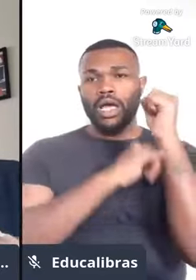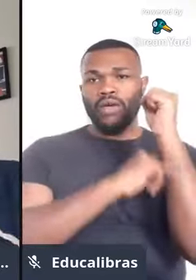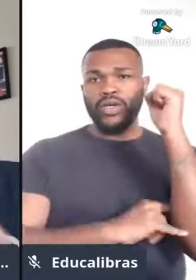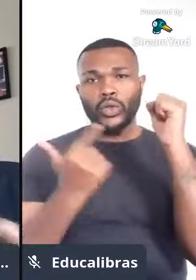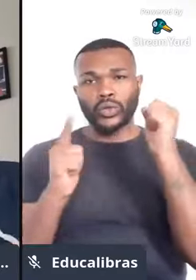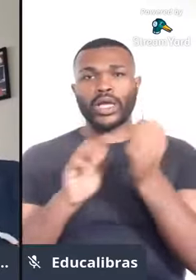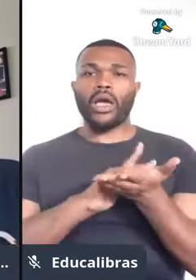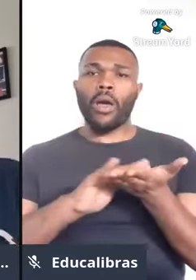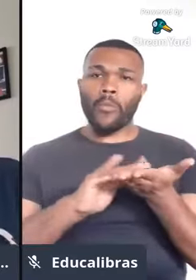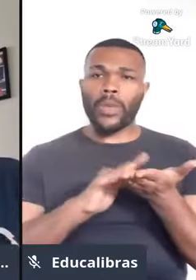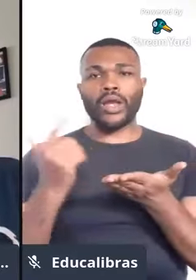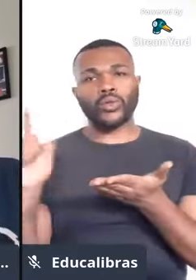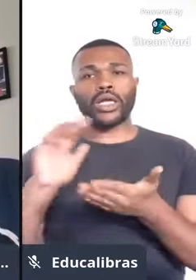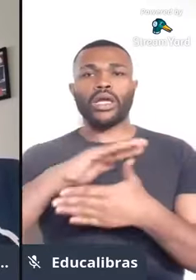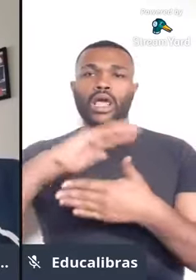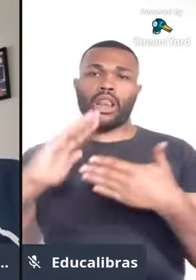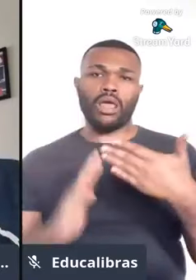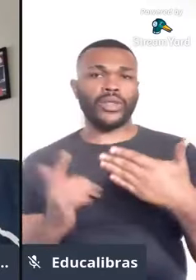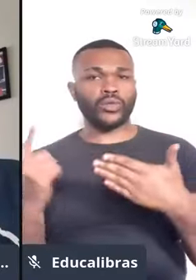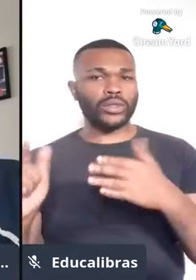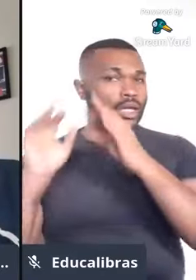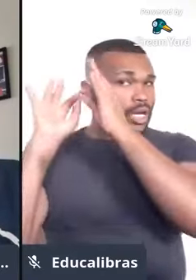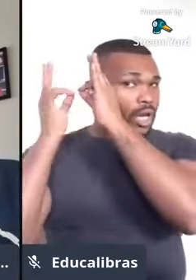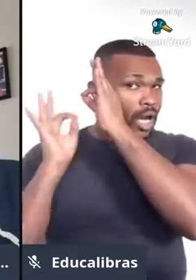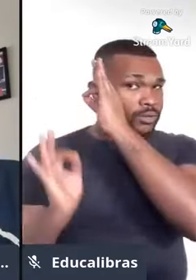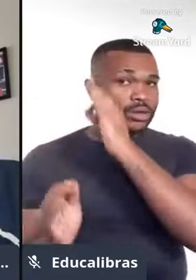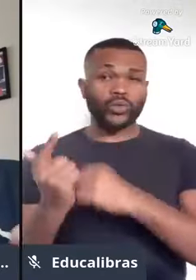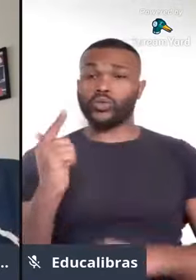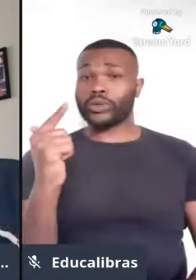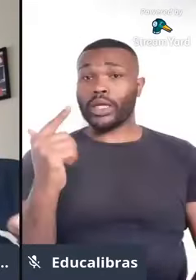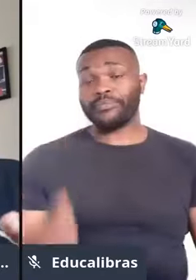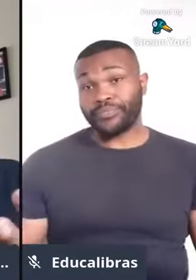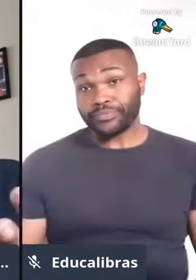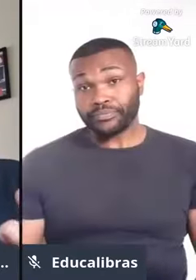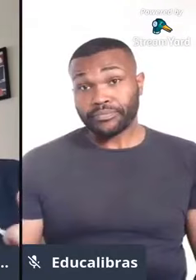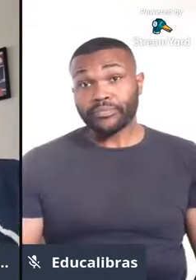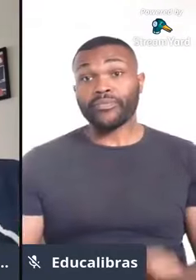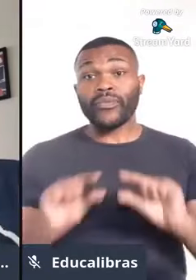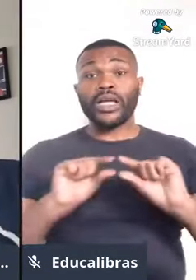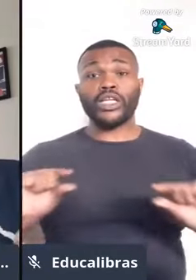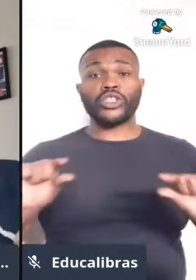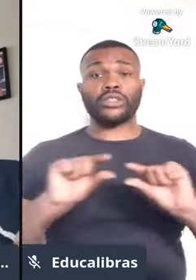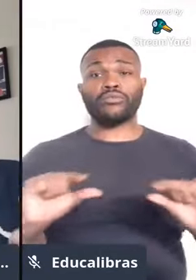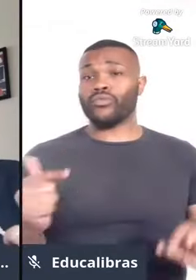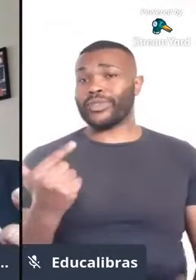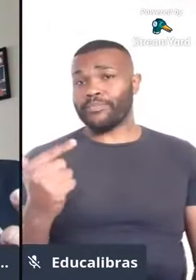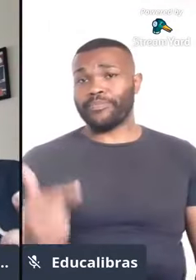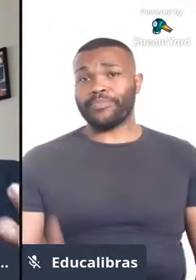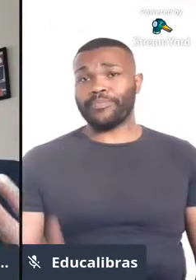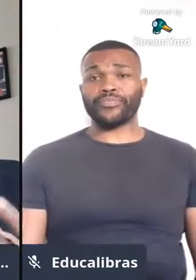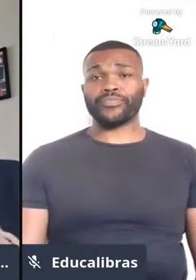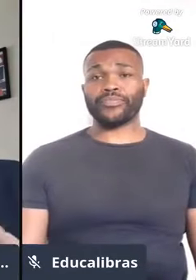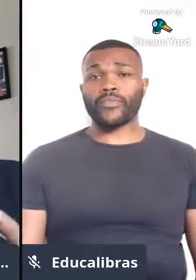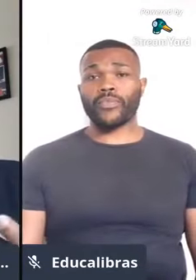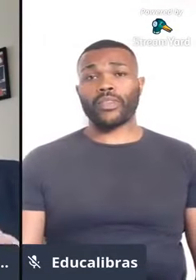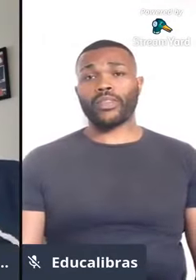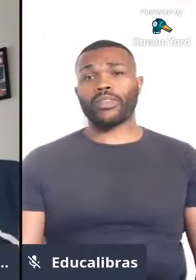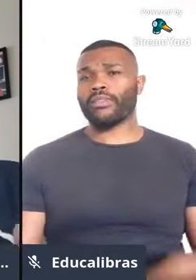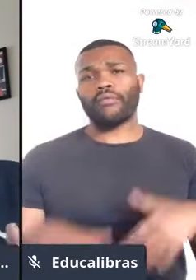não tem audiodescrição, não tem a legenda, não tem,